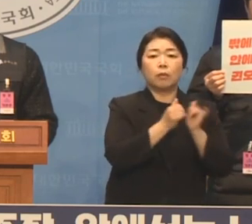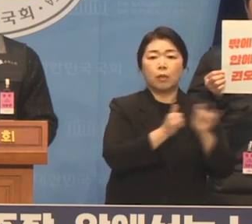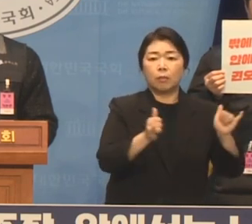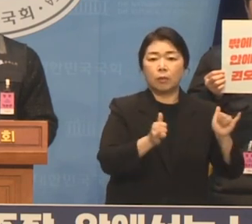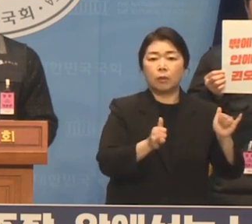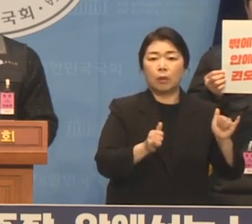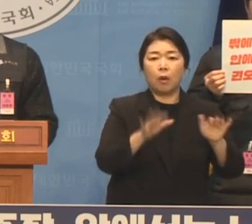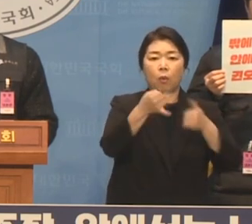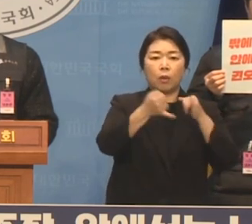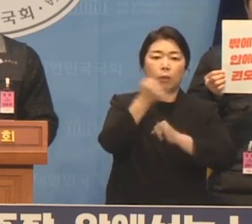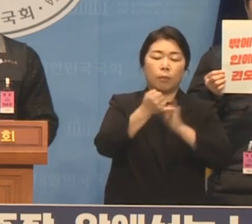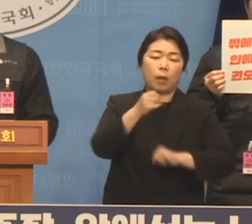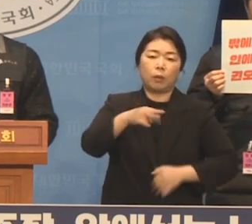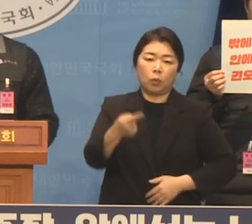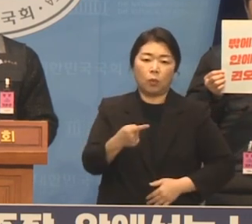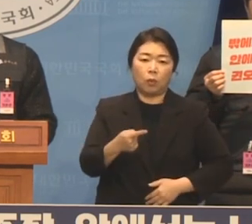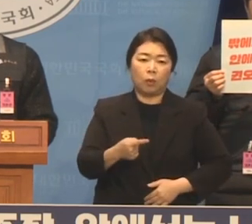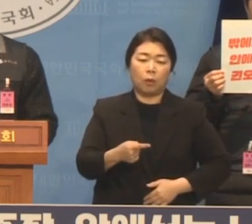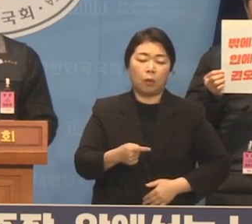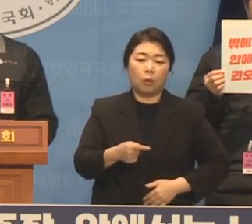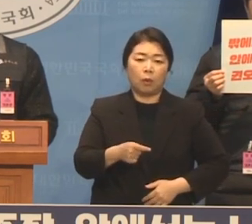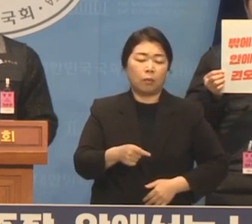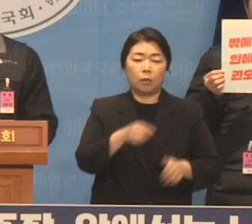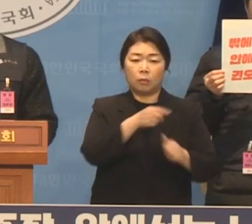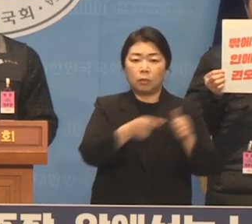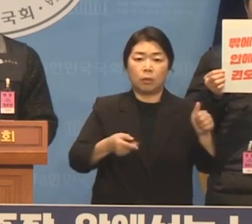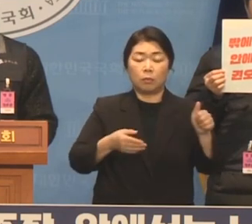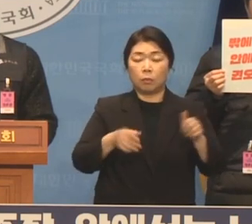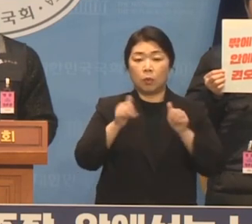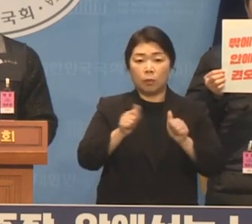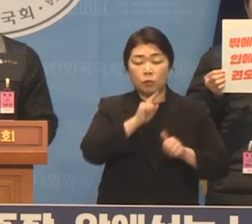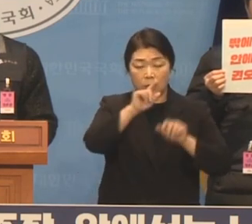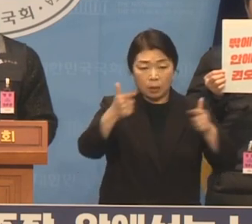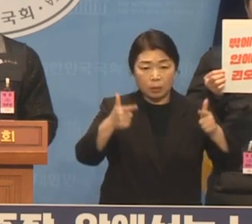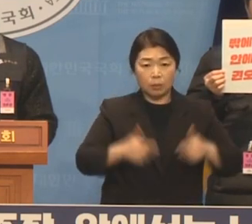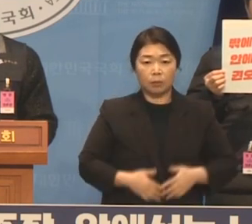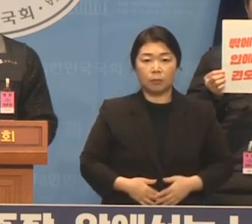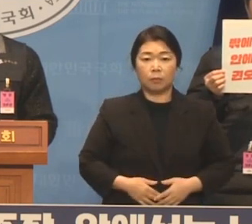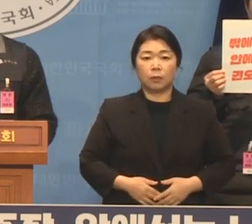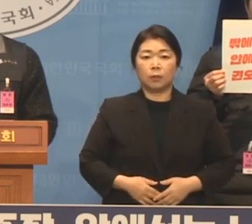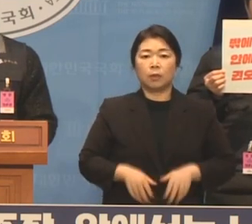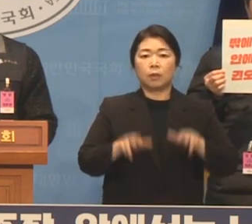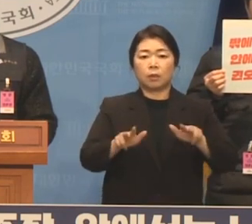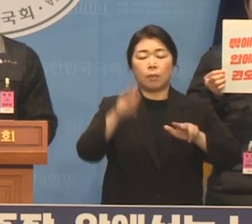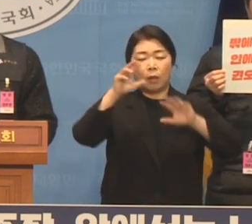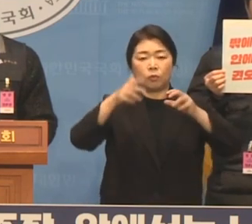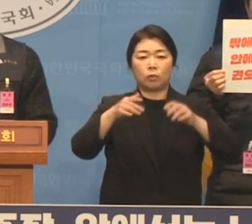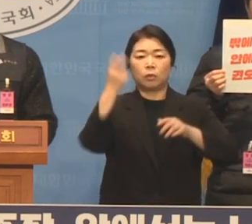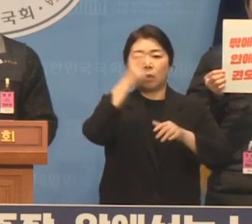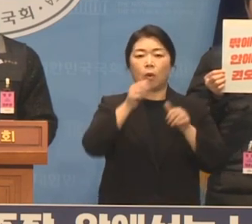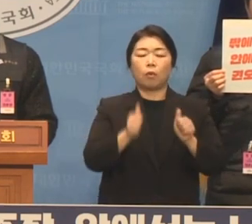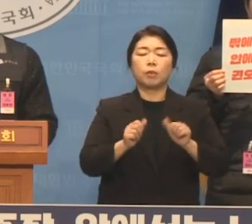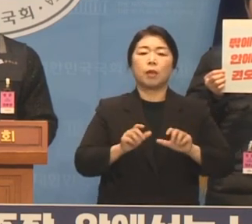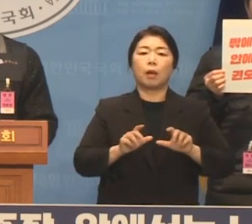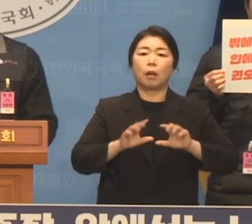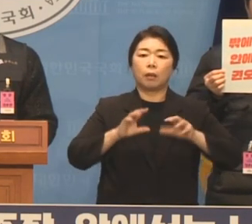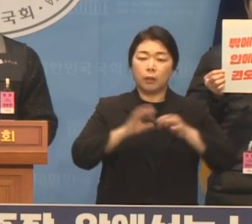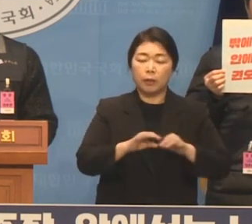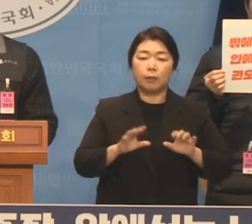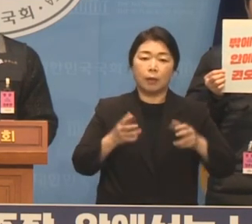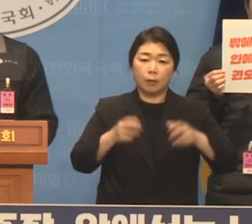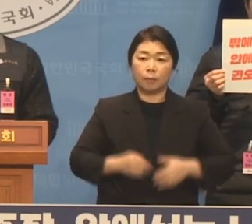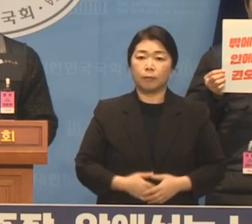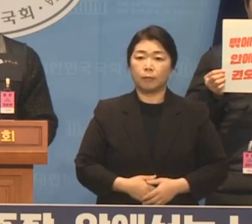정당한 쟁의 행위를 불법으로 몰아가는 검사의 나라, 대한민국입니다. 생전 검찰에 갈 일 없던